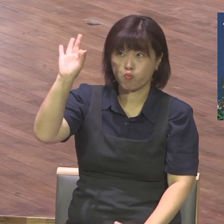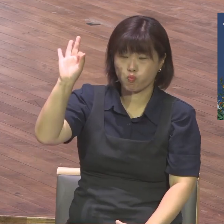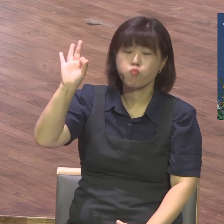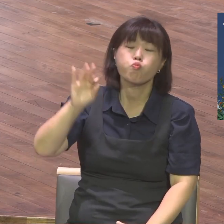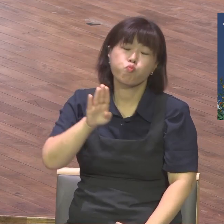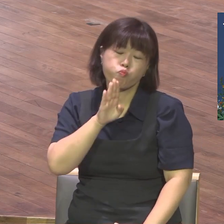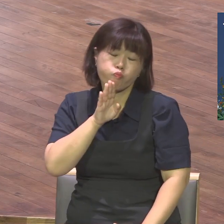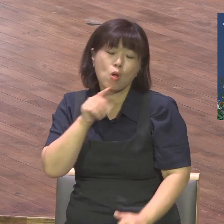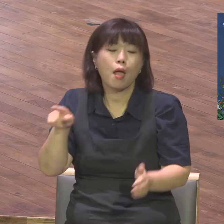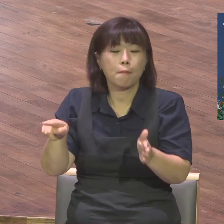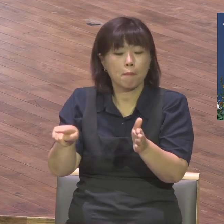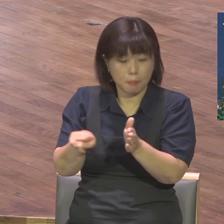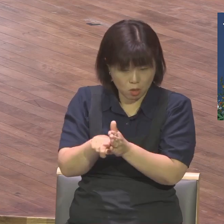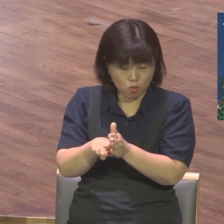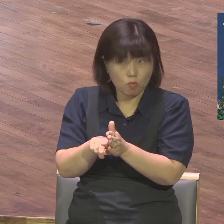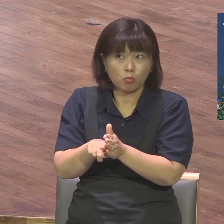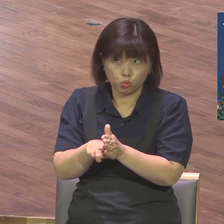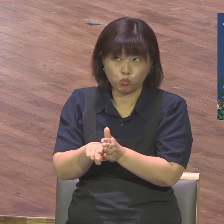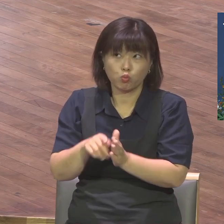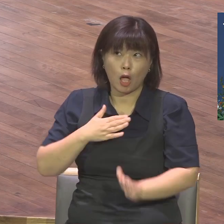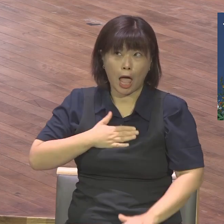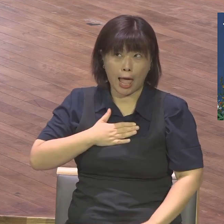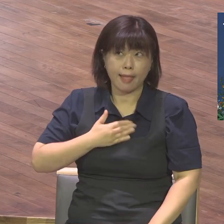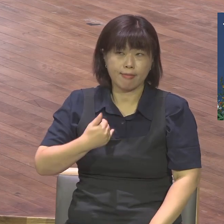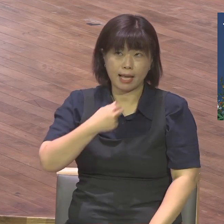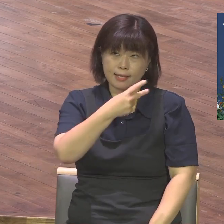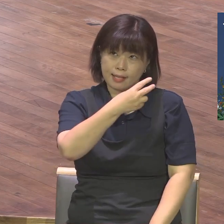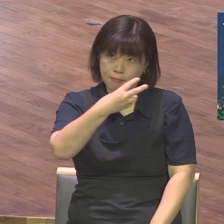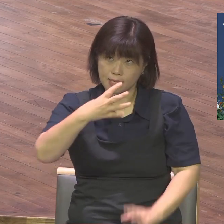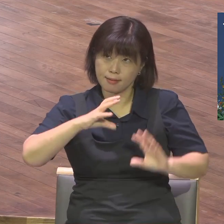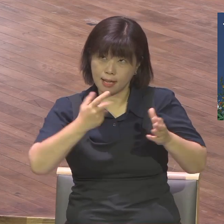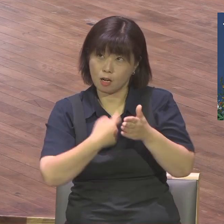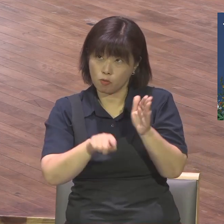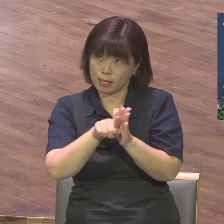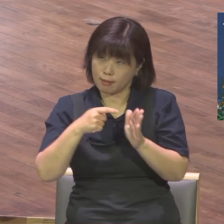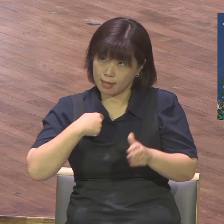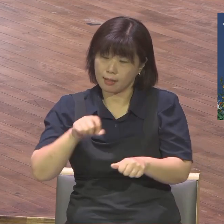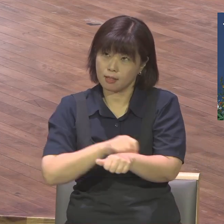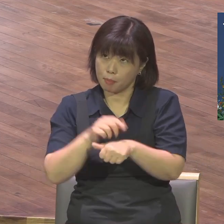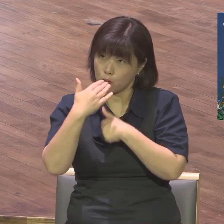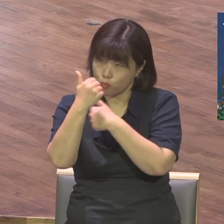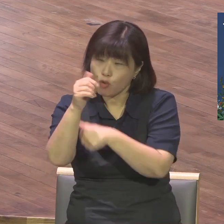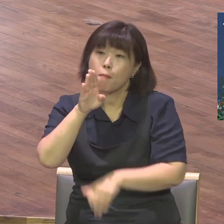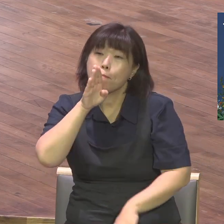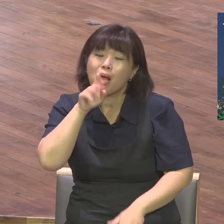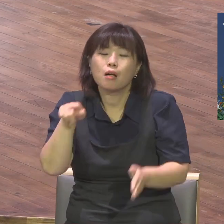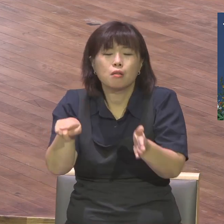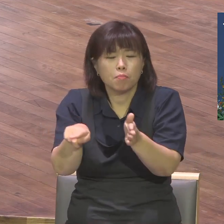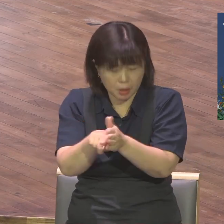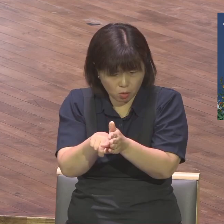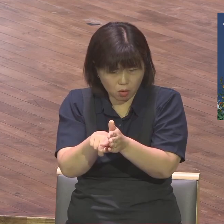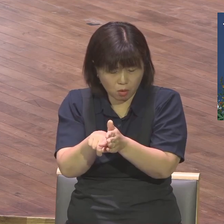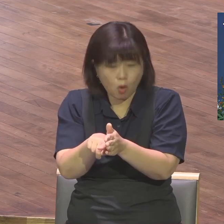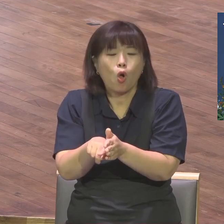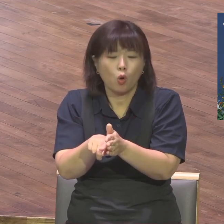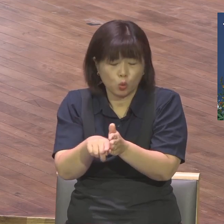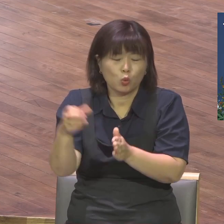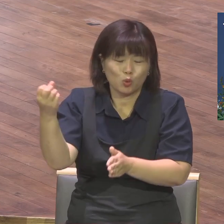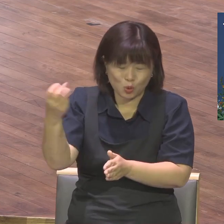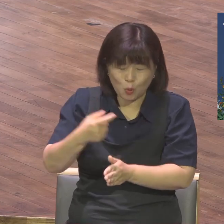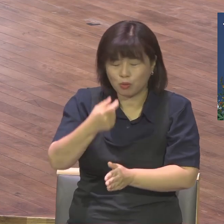직분을 주셨다, 대표적으로 승인받는 이 응답을 주셨다, 이 축복 누리기를 제물로